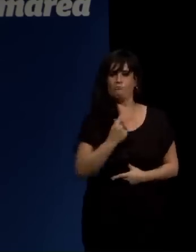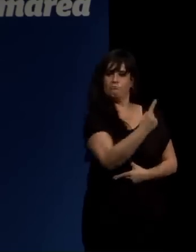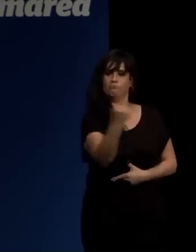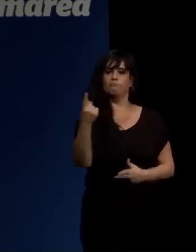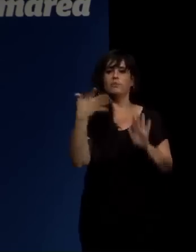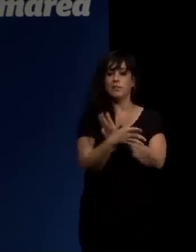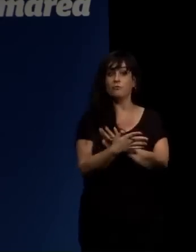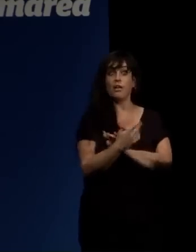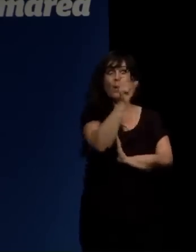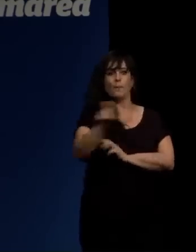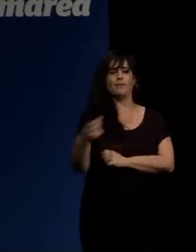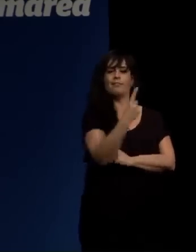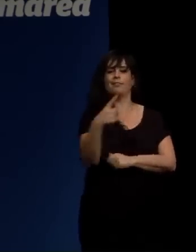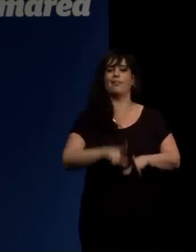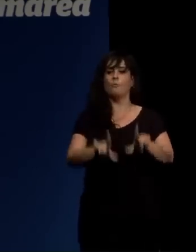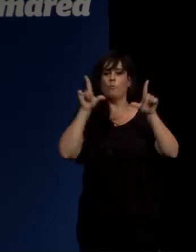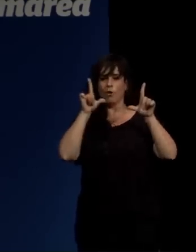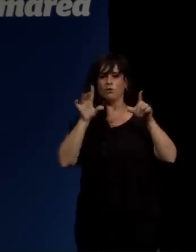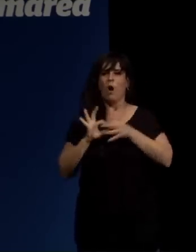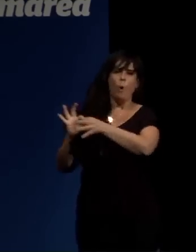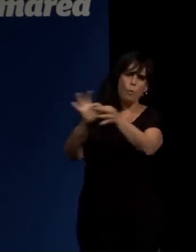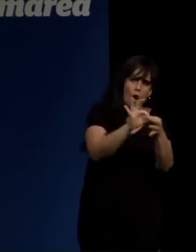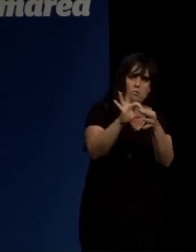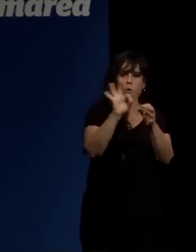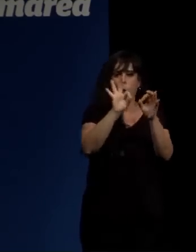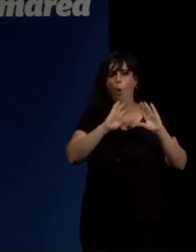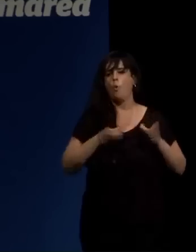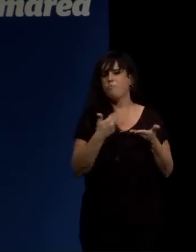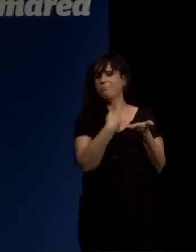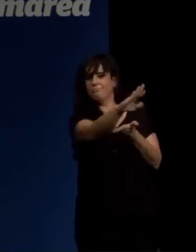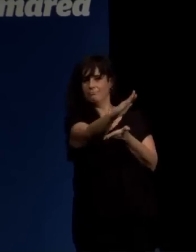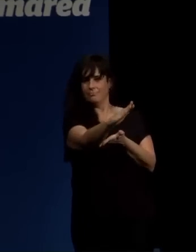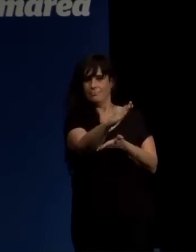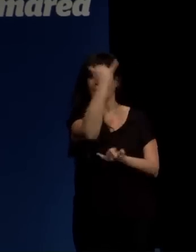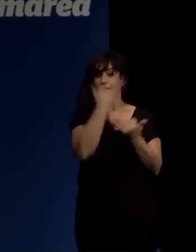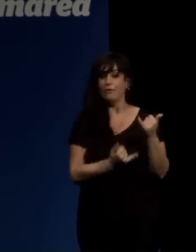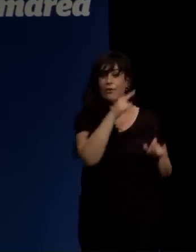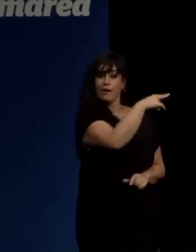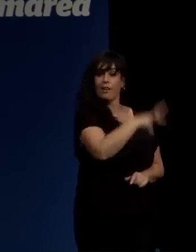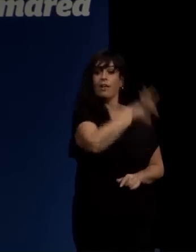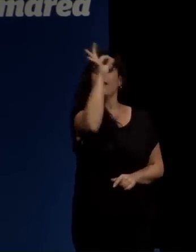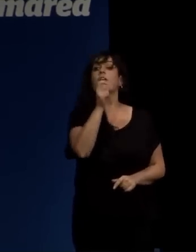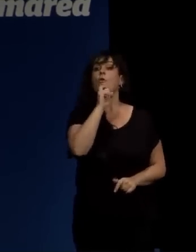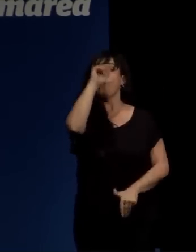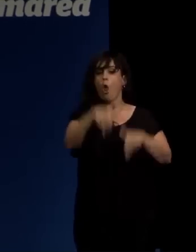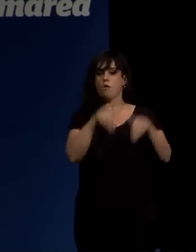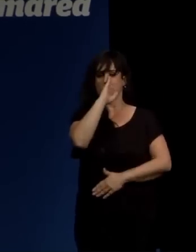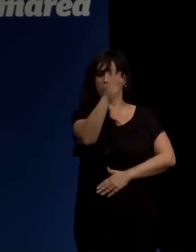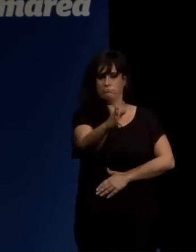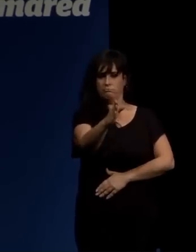como protagonista e non coalicións ni cooptacións de partidos, e que foi elexido en elección